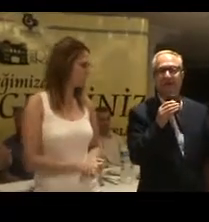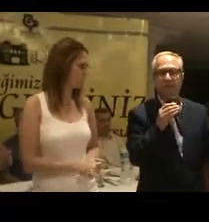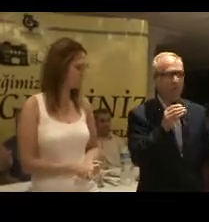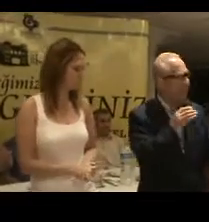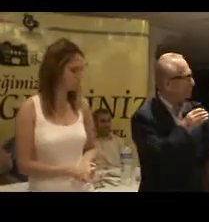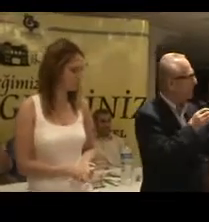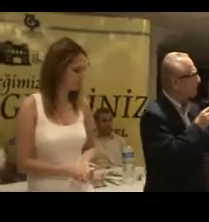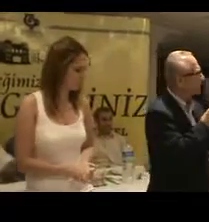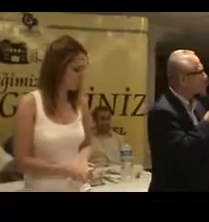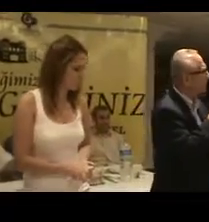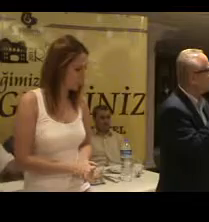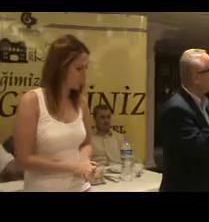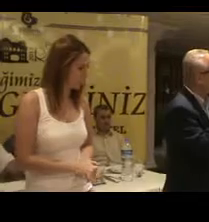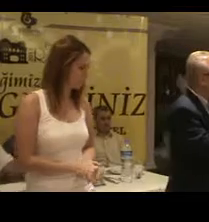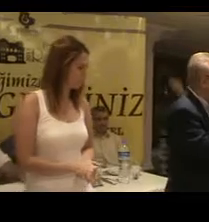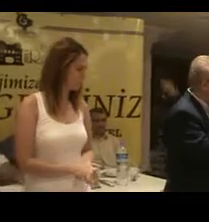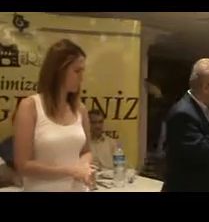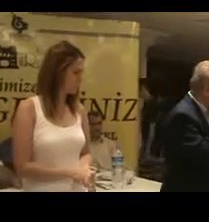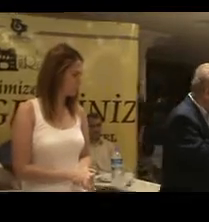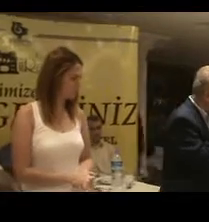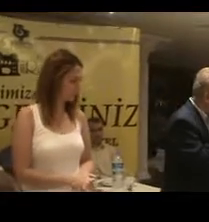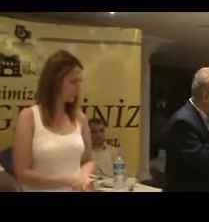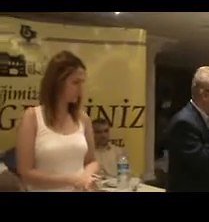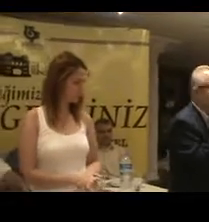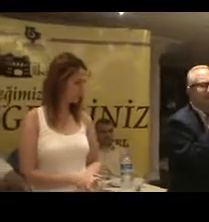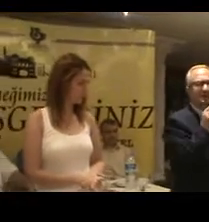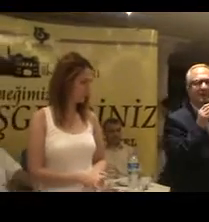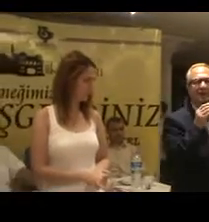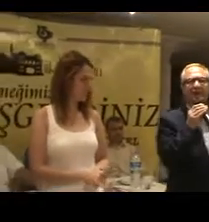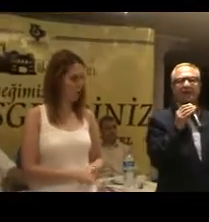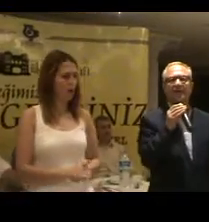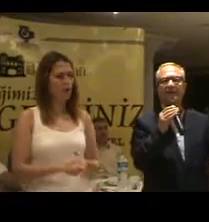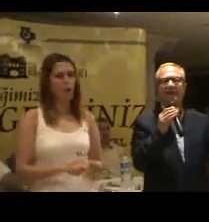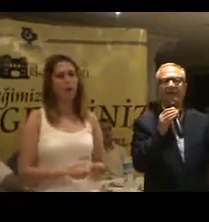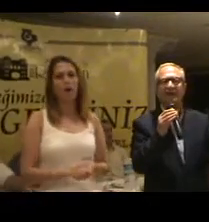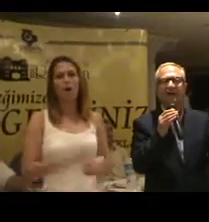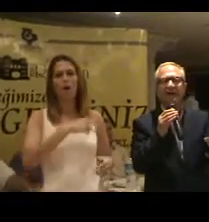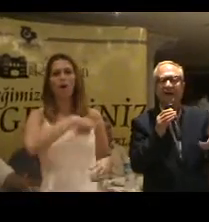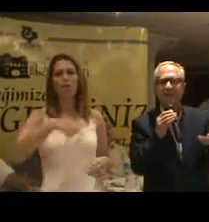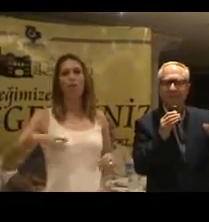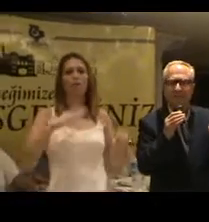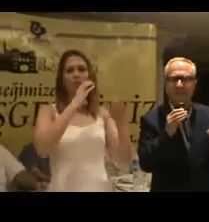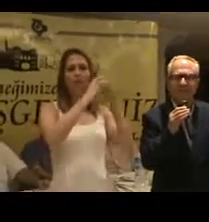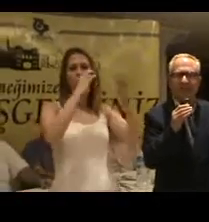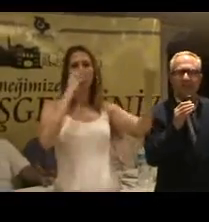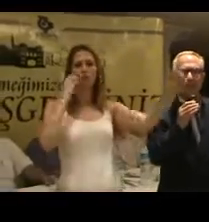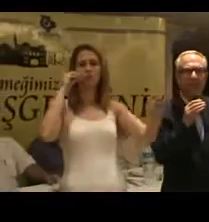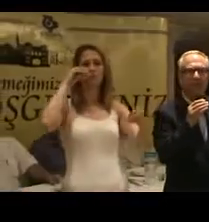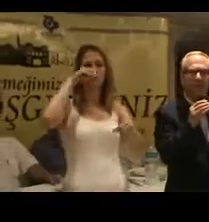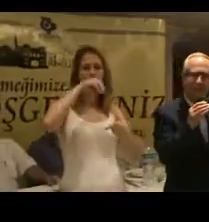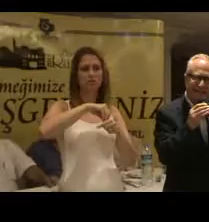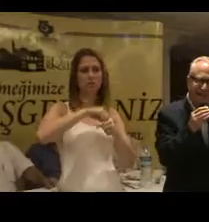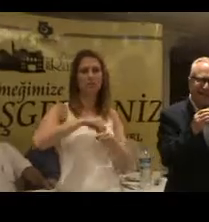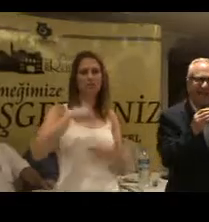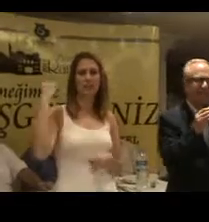kullanımlarına sunduk. Tabii toplu taşıma araçlarındaki yeni normlara